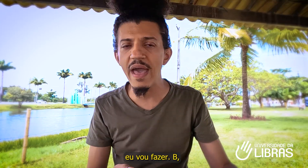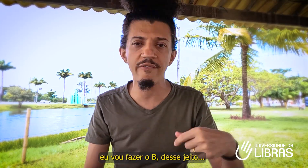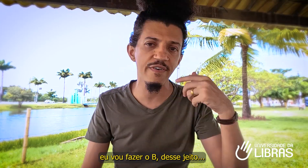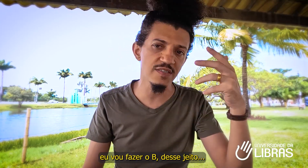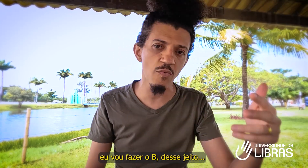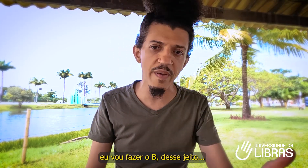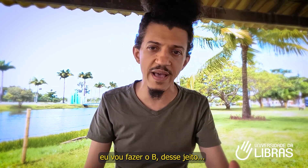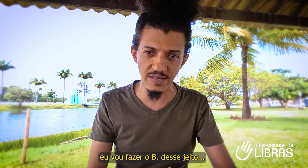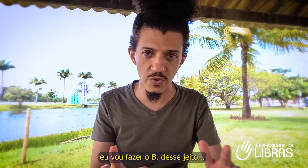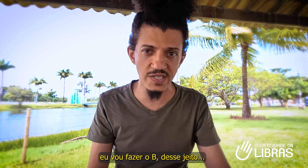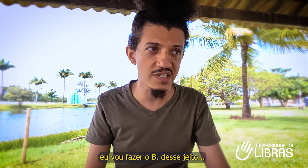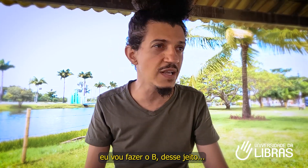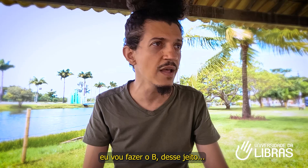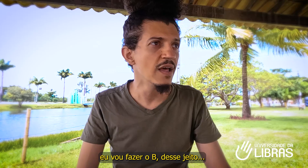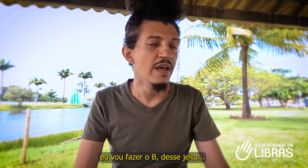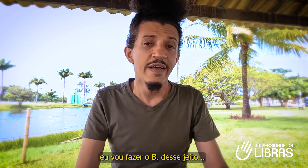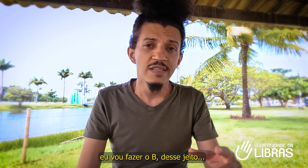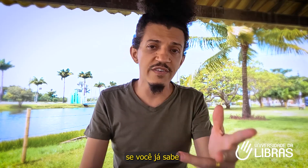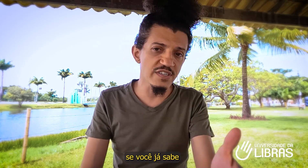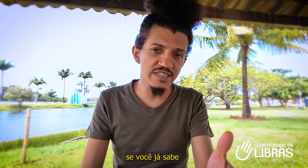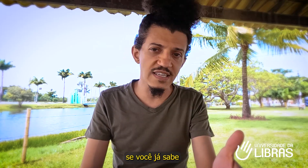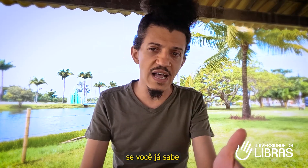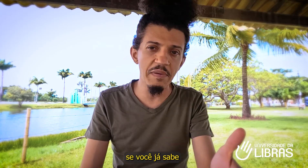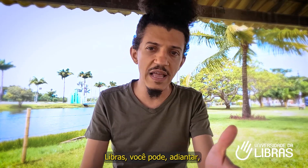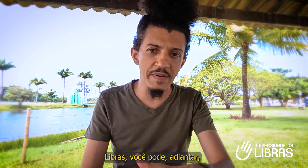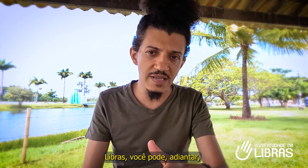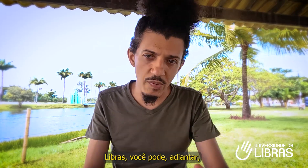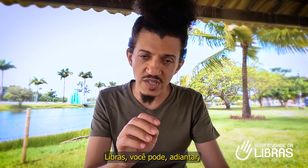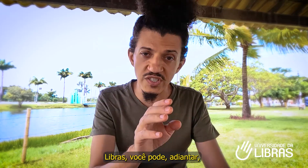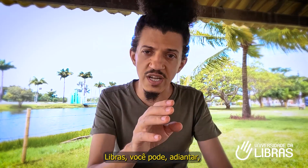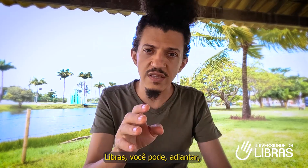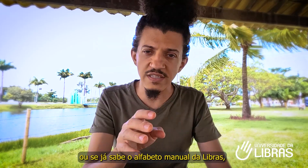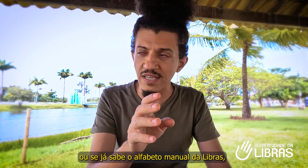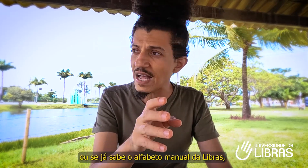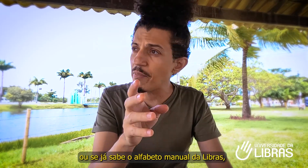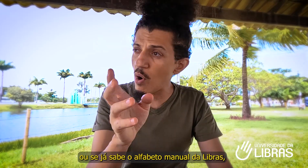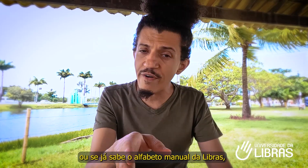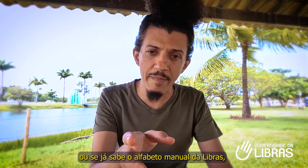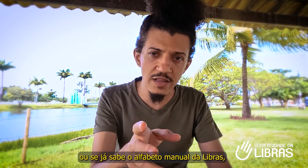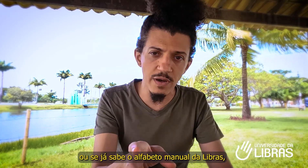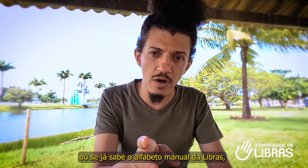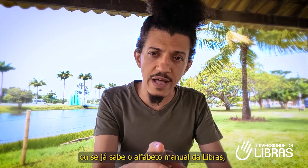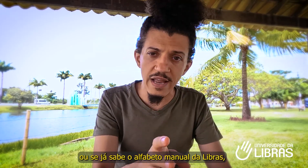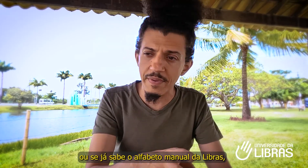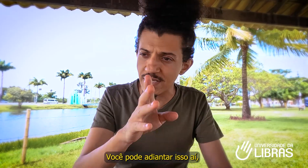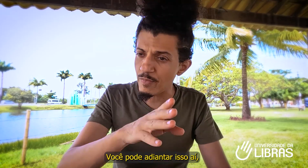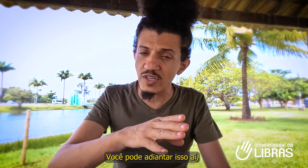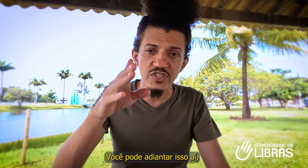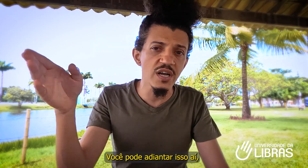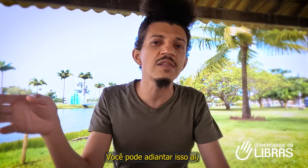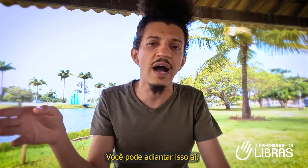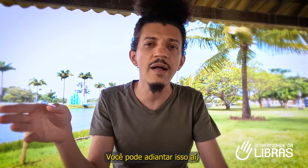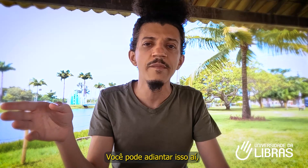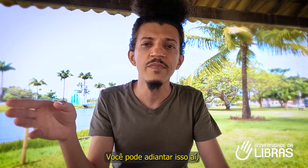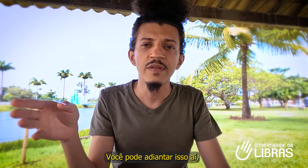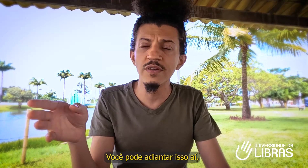vou fazer o B, essa coisa assim. Se você já sabe Libras, você pode adiantar, já sabe o alfabeto manual da Libras, você pode adiantar isso